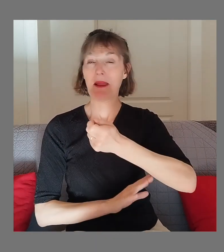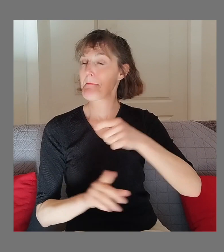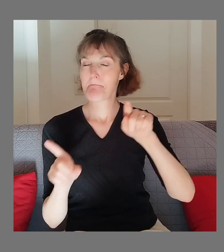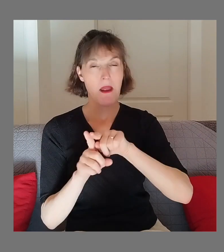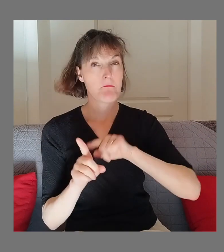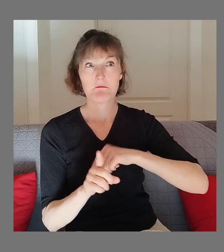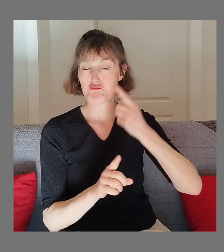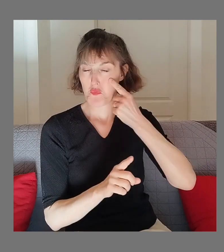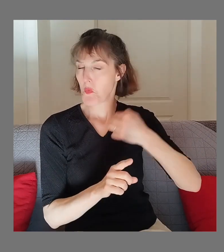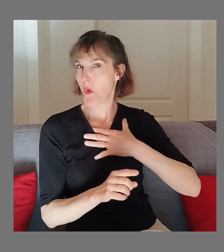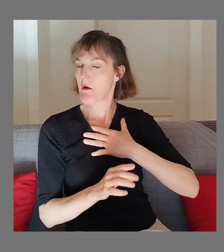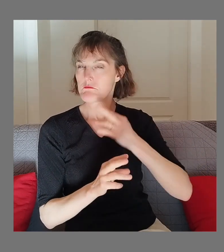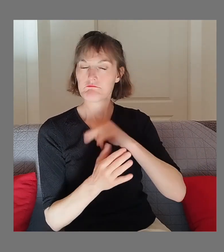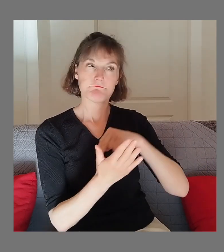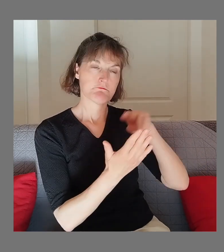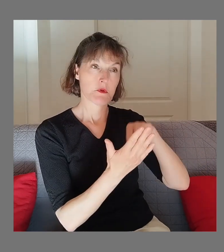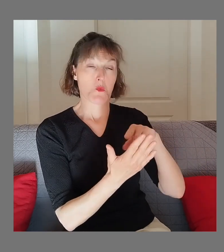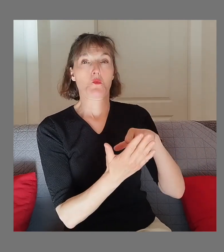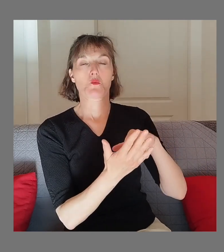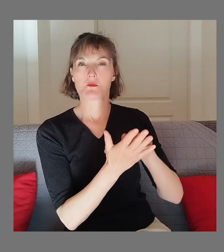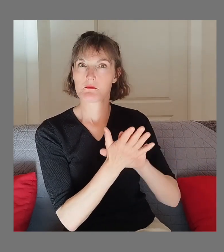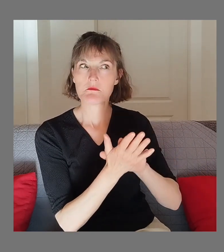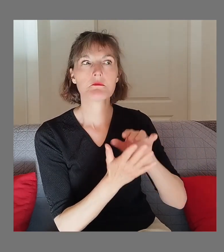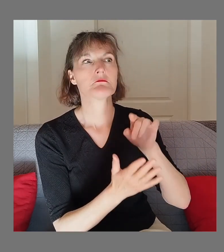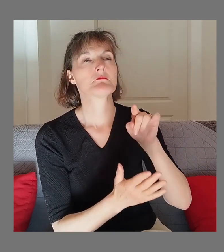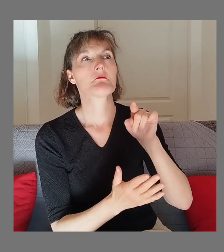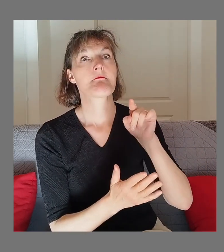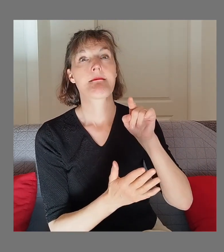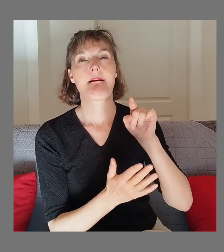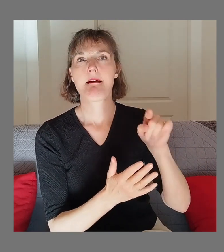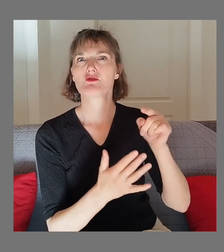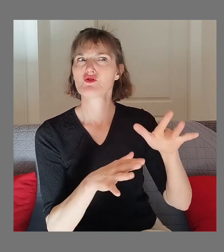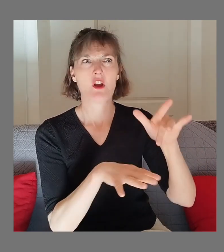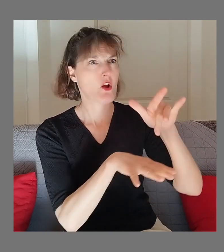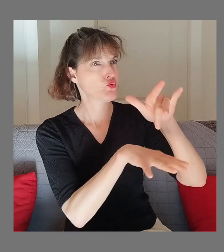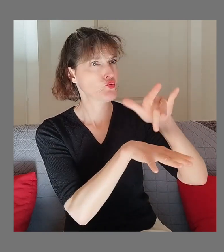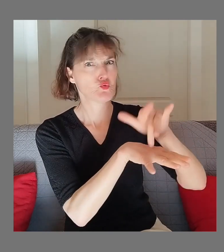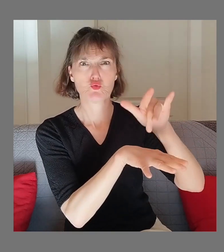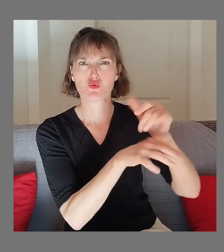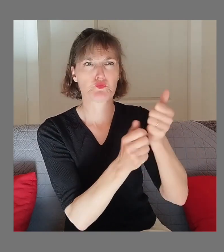de l'épée. Pour moi, hein, quand je lis son histoire, c'est incroyable.